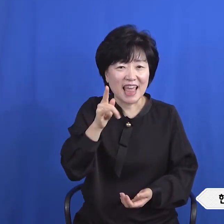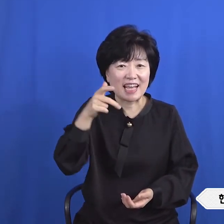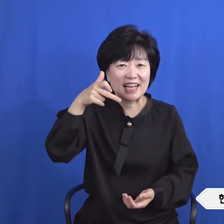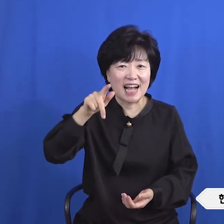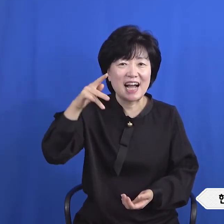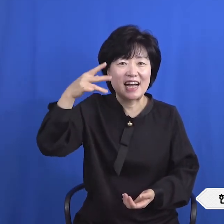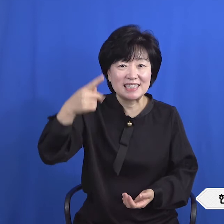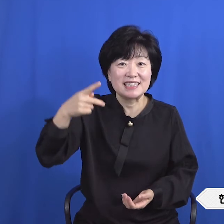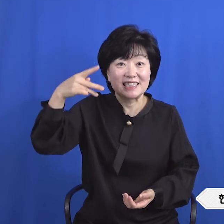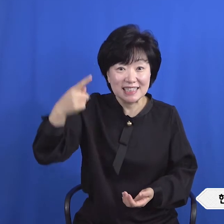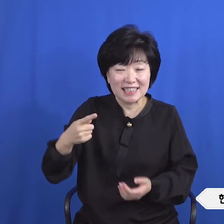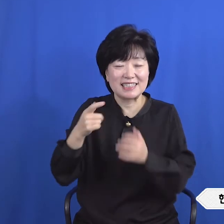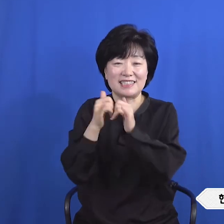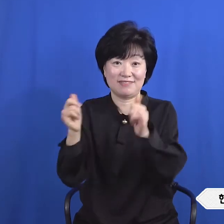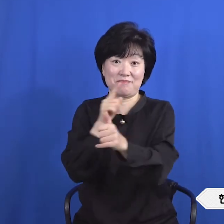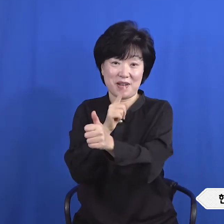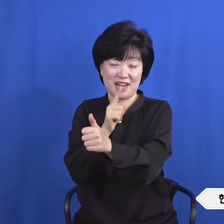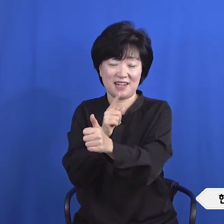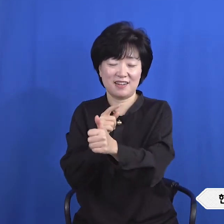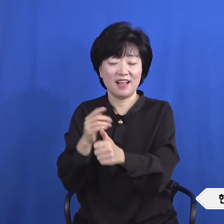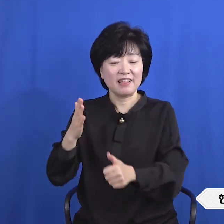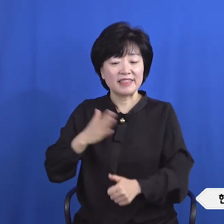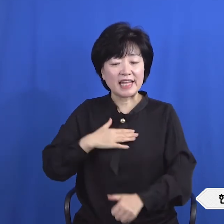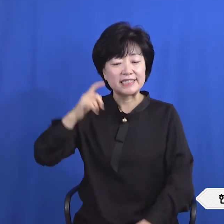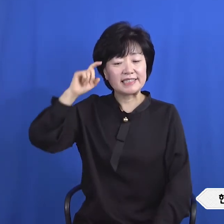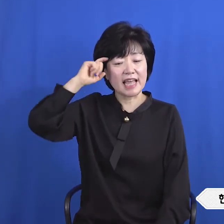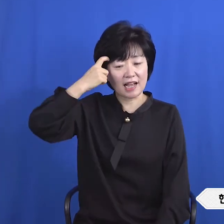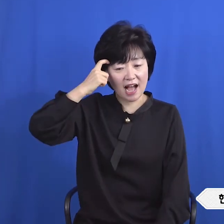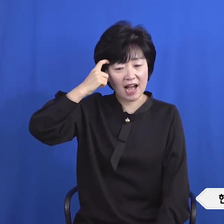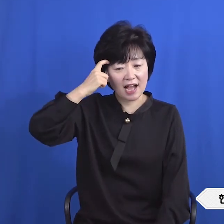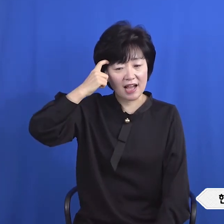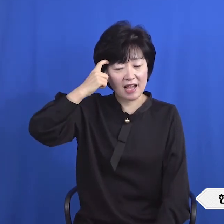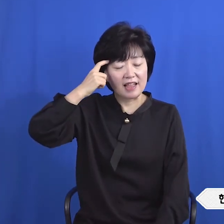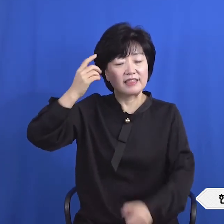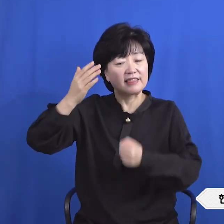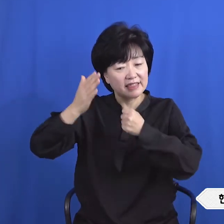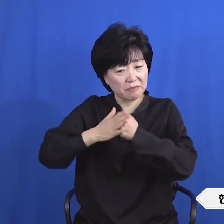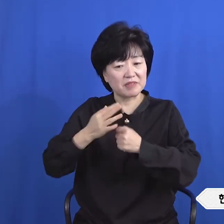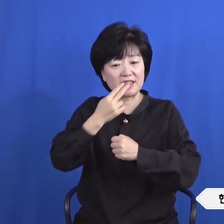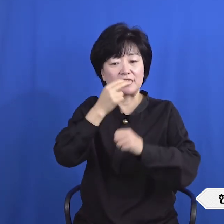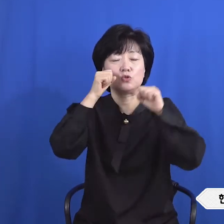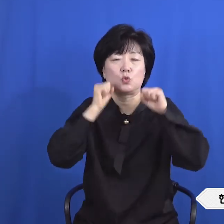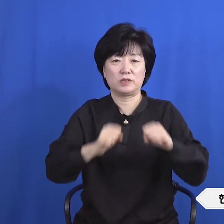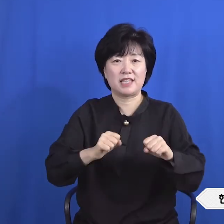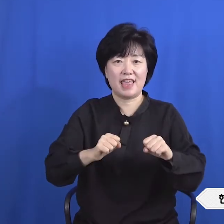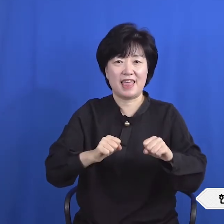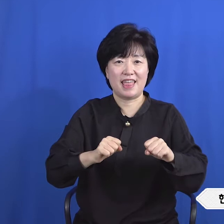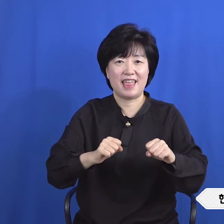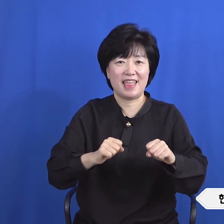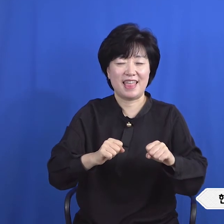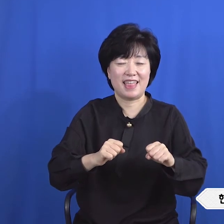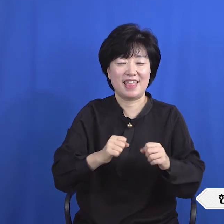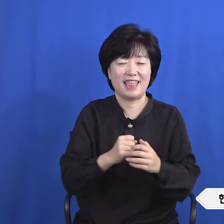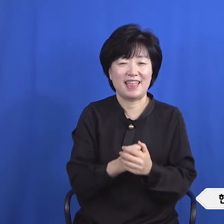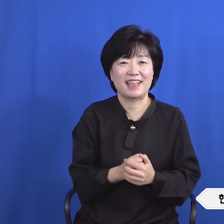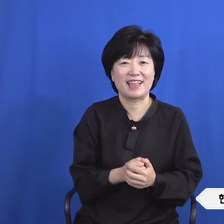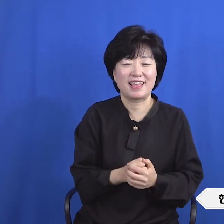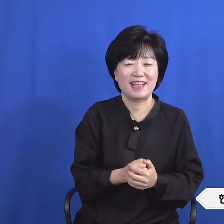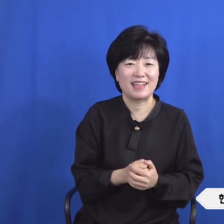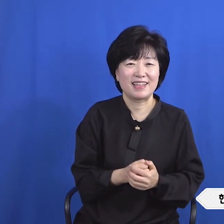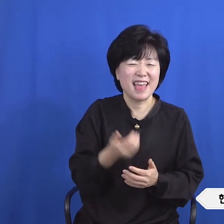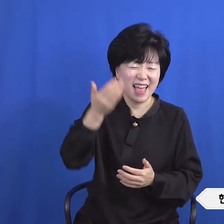데카르트는 이렇게 표현을 했습니다. 나는 생각한다, 고로 나는 존재한다. 코기토